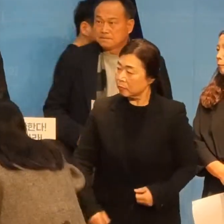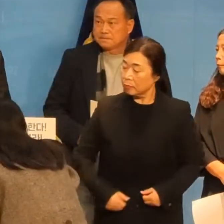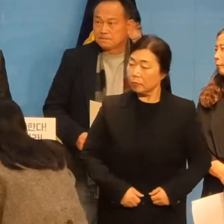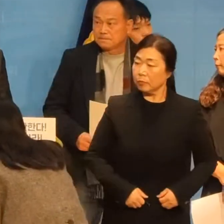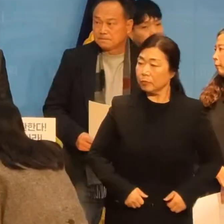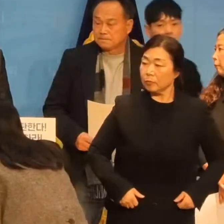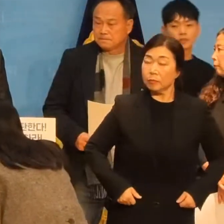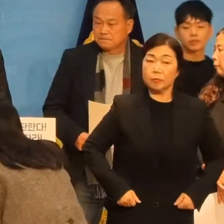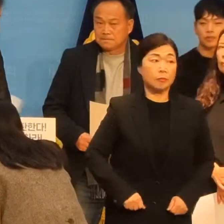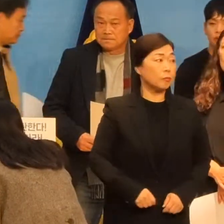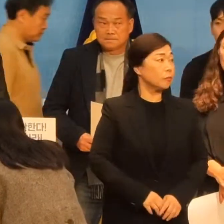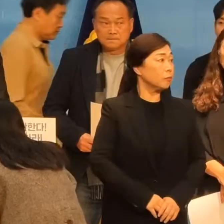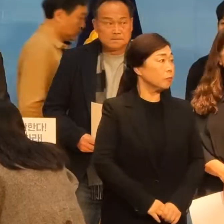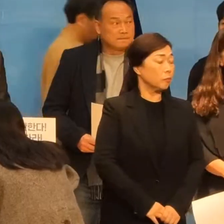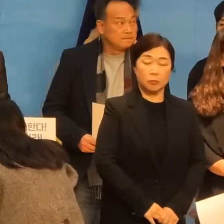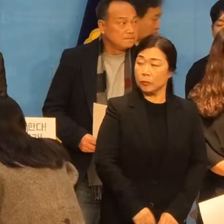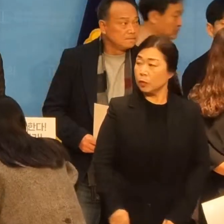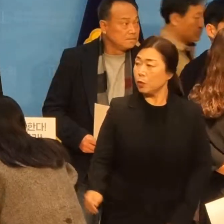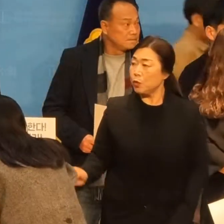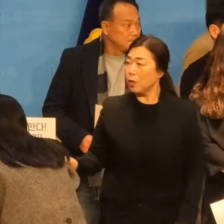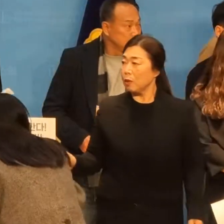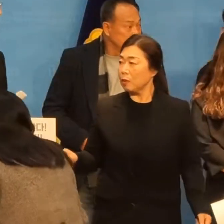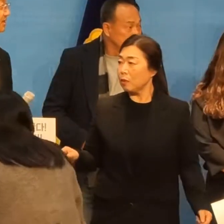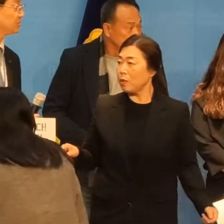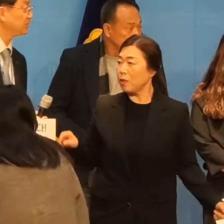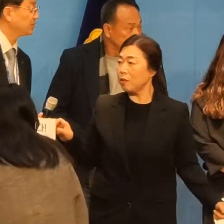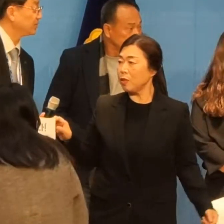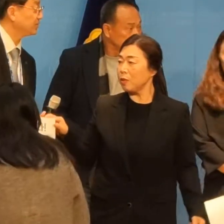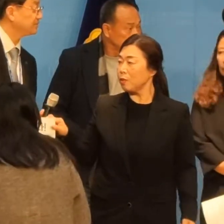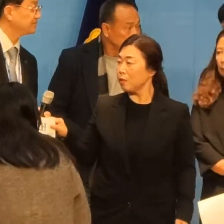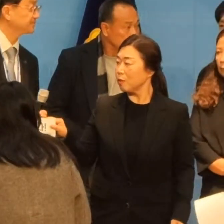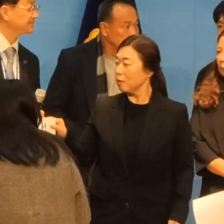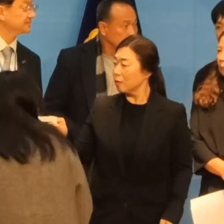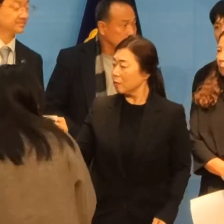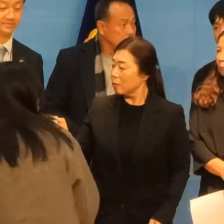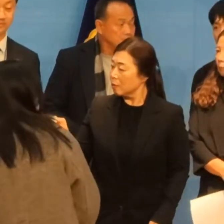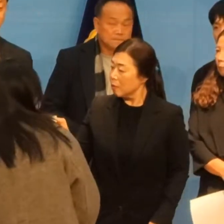불편하신 분들이 계셔서 미리 좀 자리 정리를 하려고 하고요.